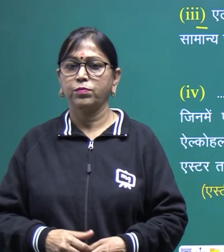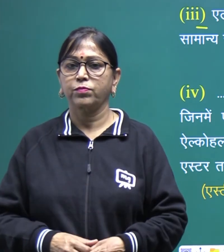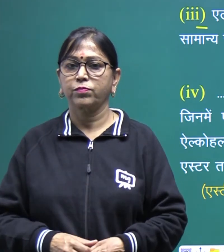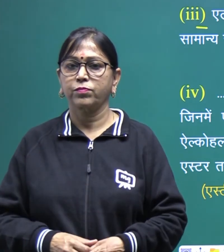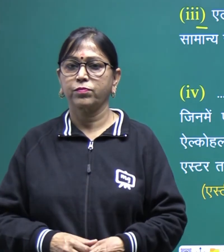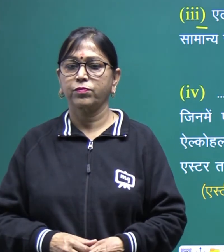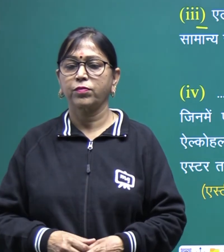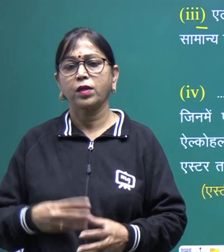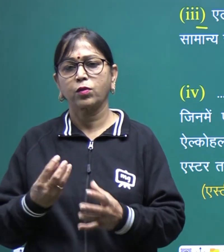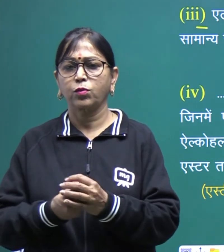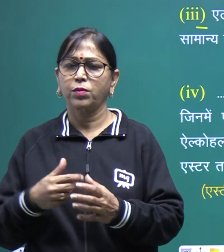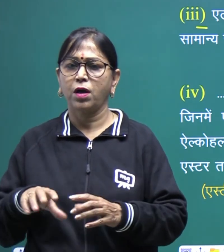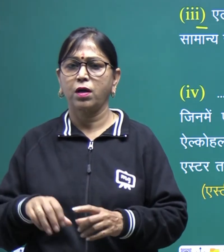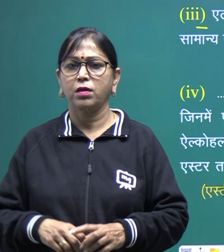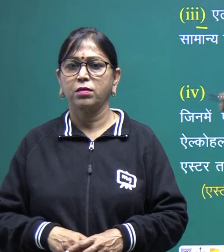श्रेणी का